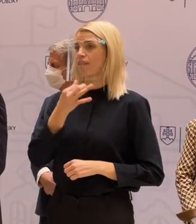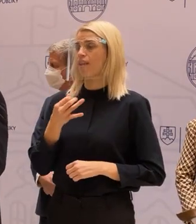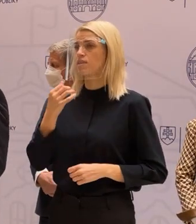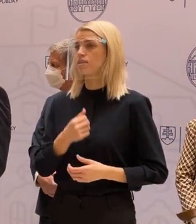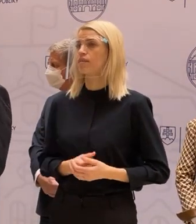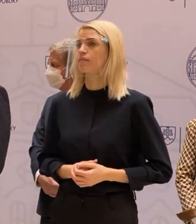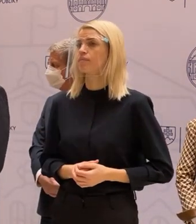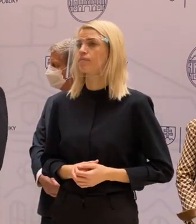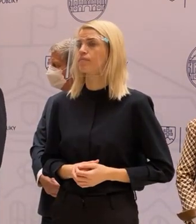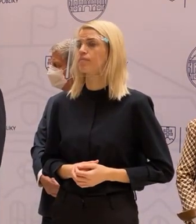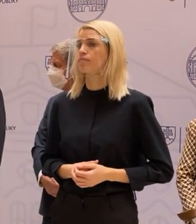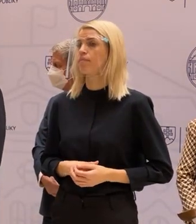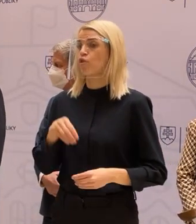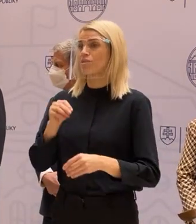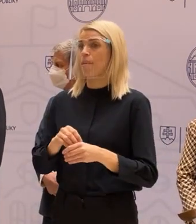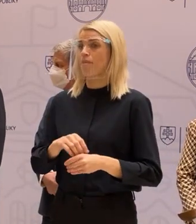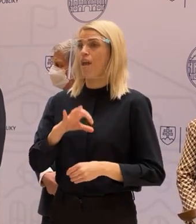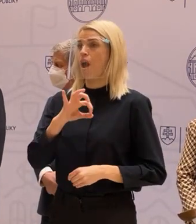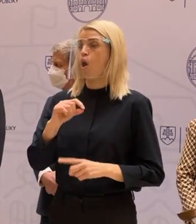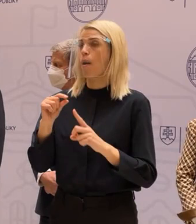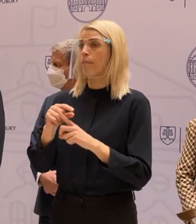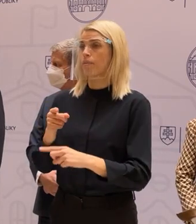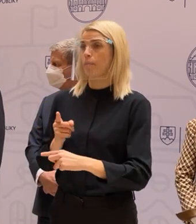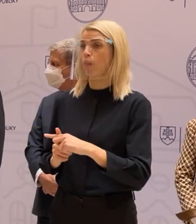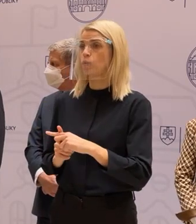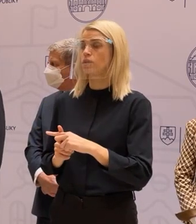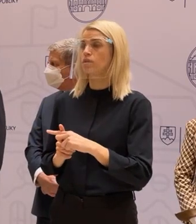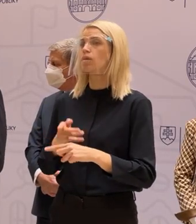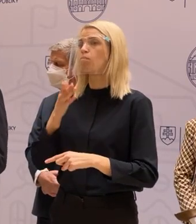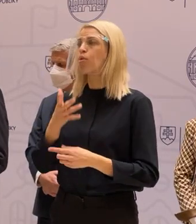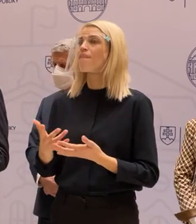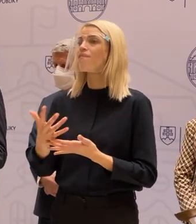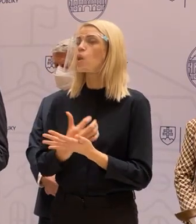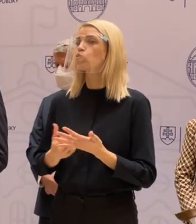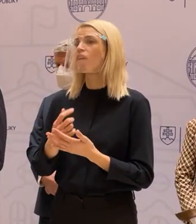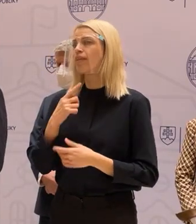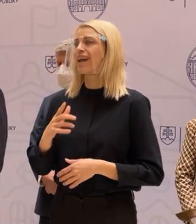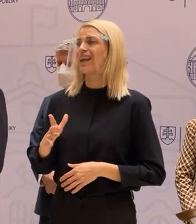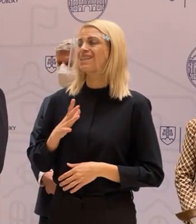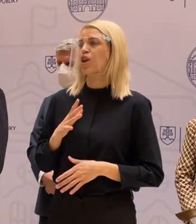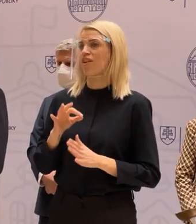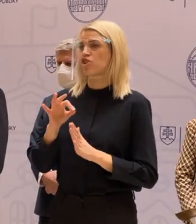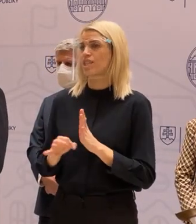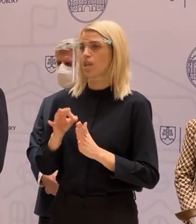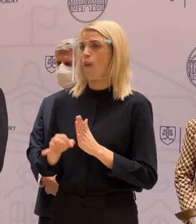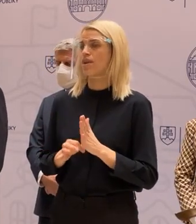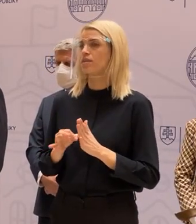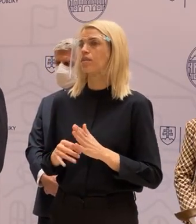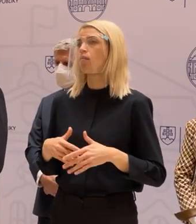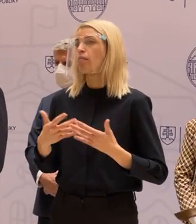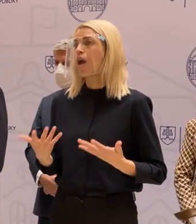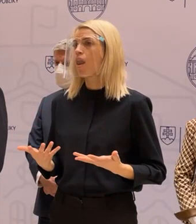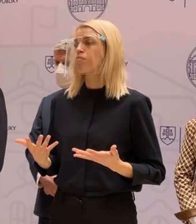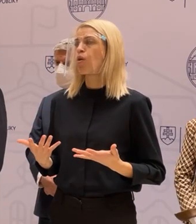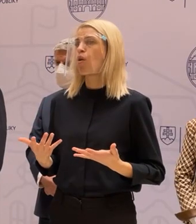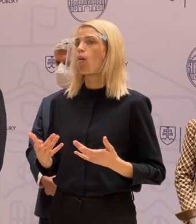Čiže ten OP plus režim sa bude využívať v nejakých rizikovejších situáciách alebo v